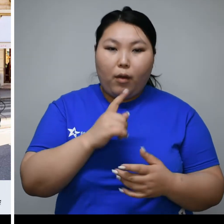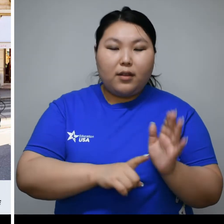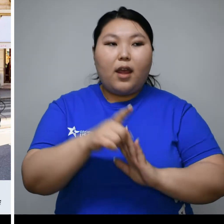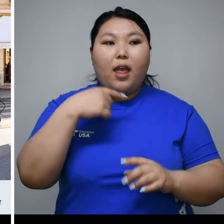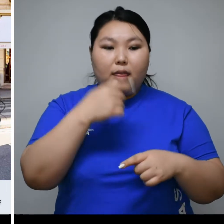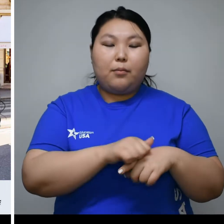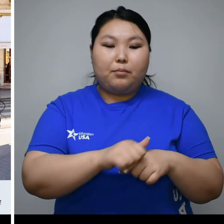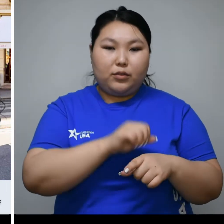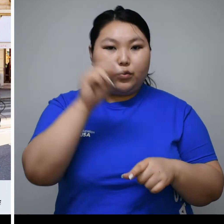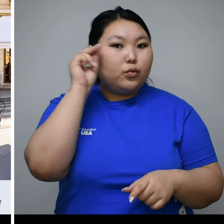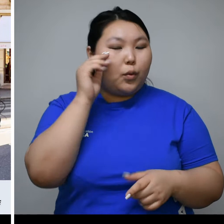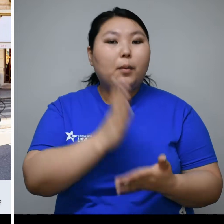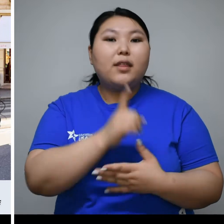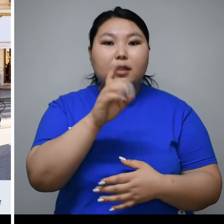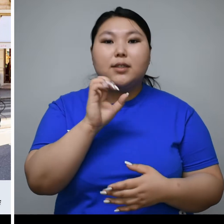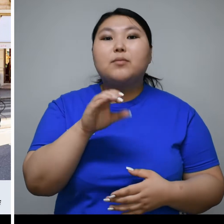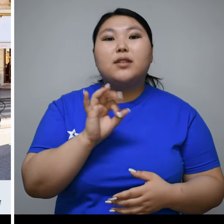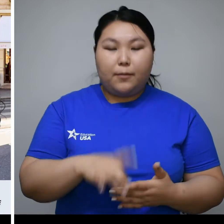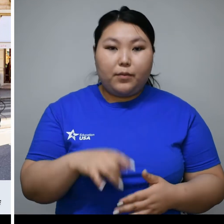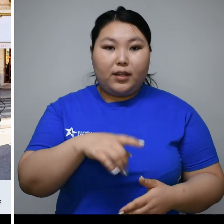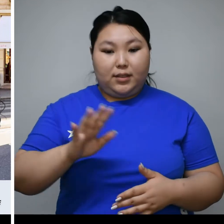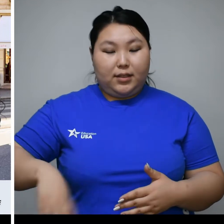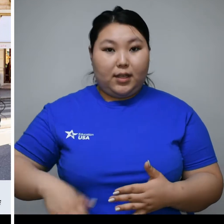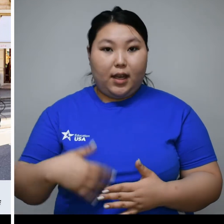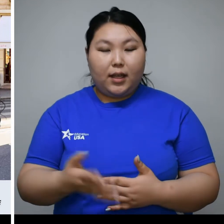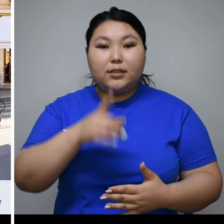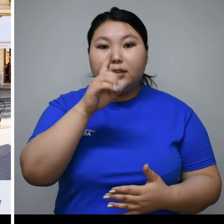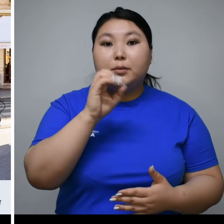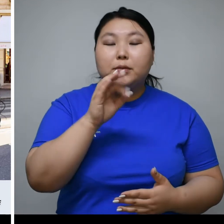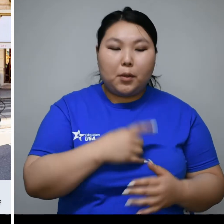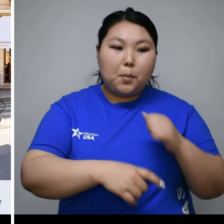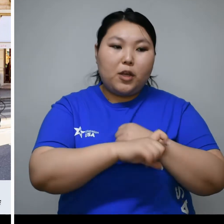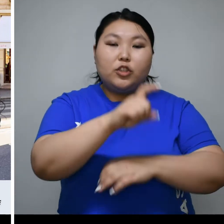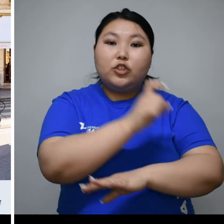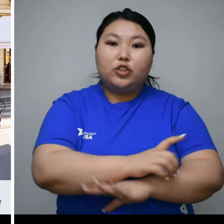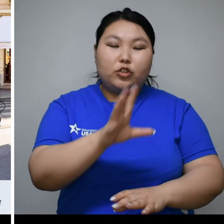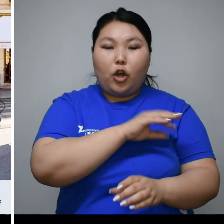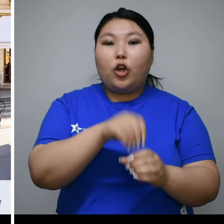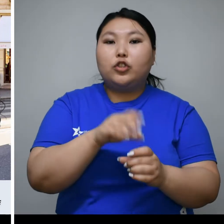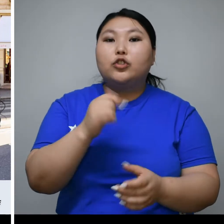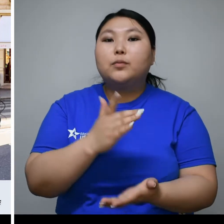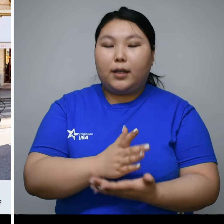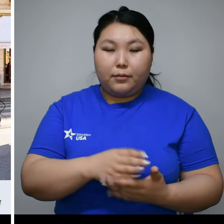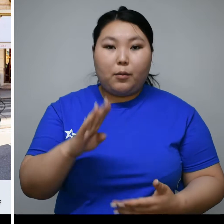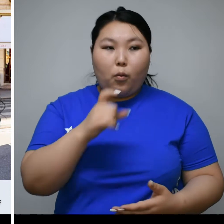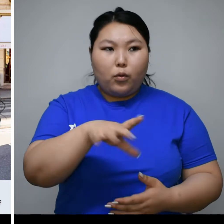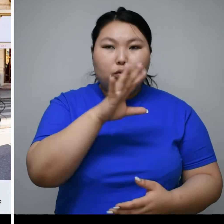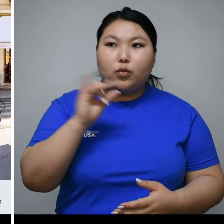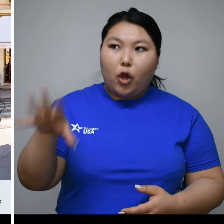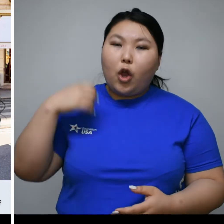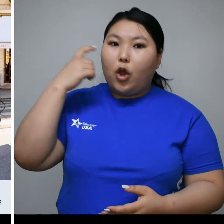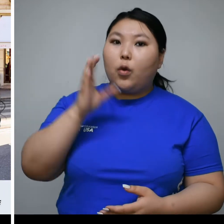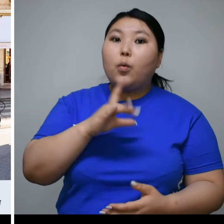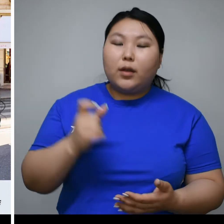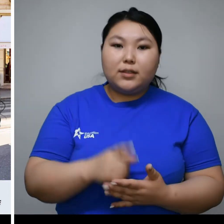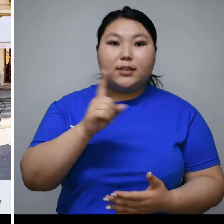эхлээд хэлний бэлтгэл сургадаг байгаа нэг семестр. Тэгээд түүний дараагаар нэг семестр мэрэгжлийн хичээлүүдийн ордог байгаа. Тэгэхээр хүмүүс юу гэж